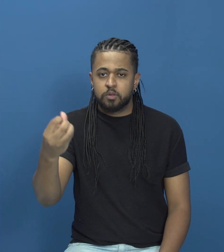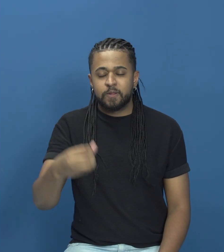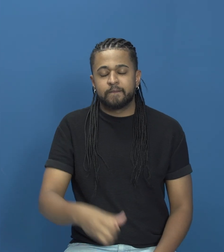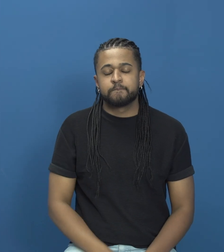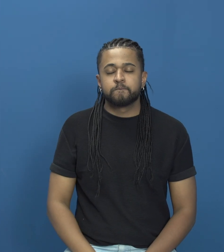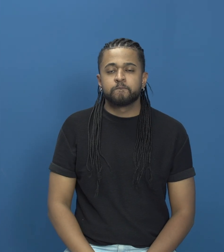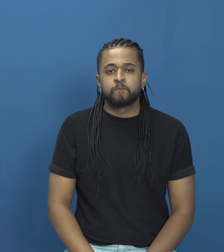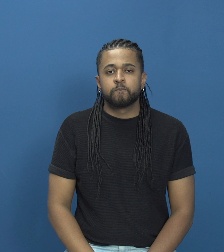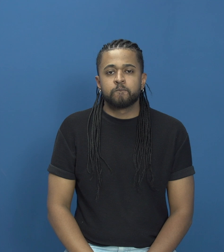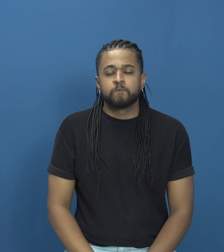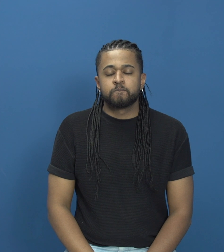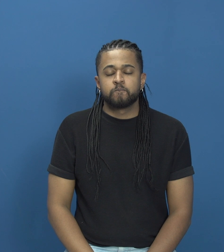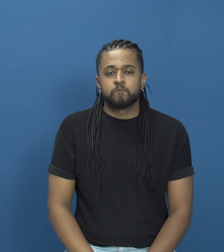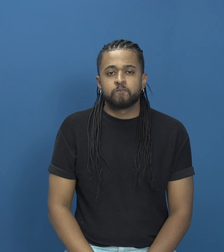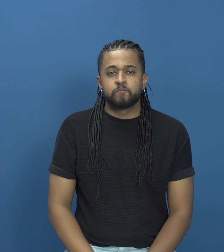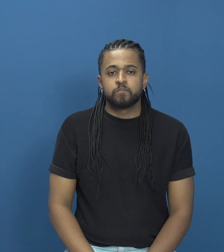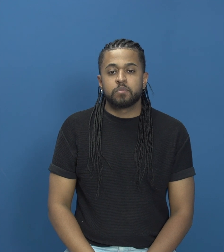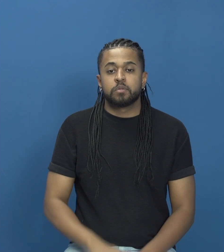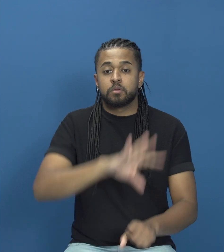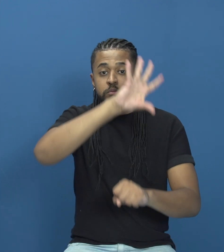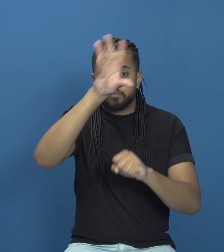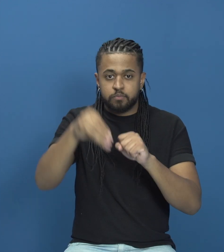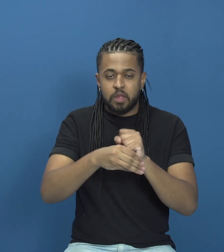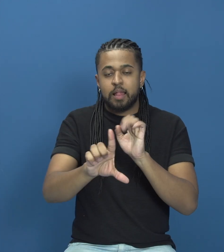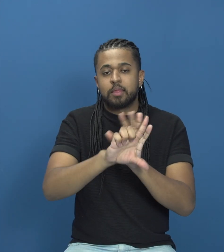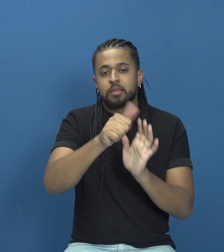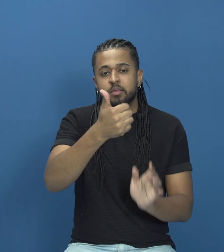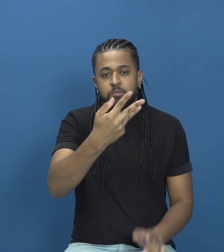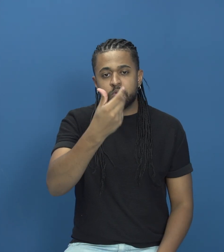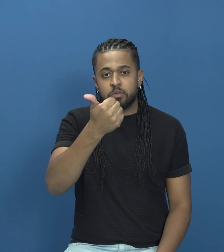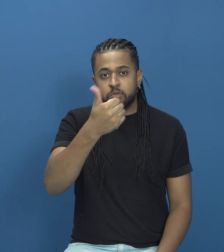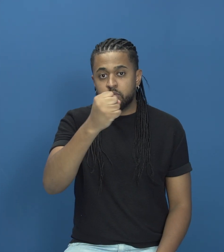9.394/96, fecha parênteses, acrescido pela Lei número